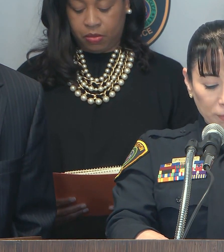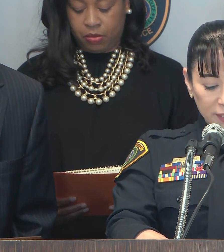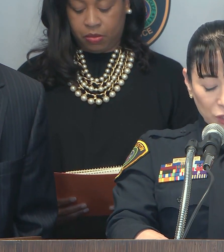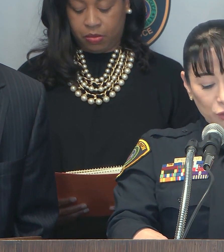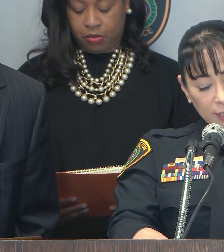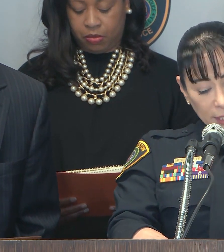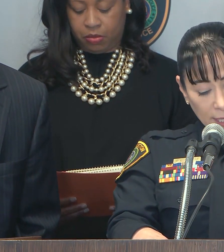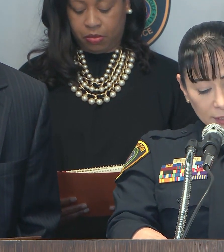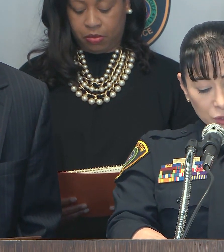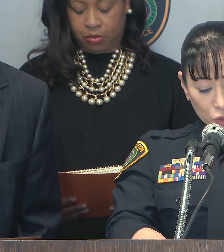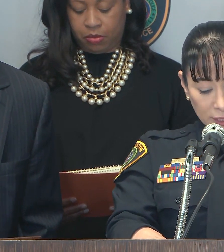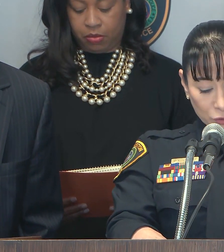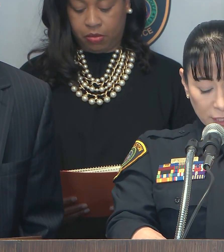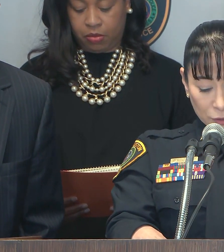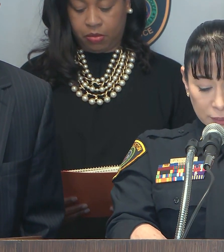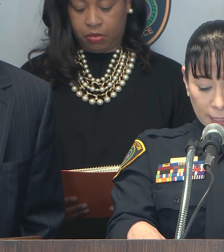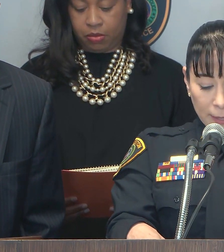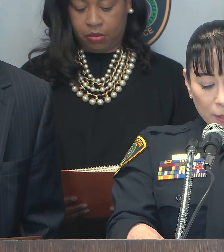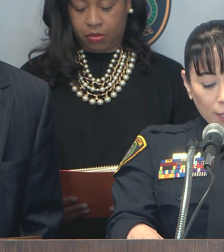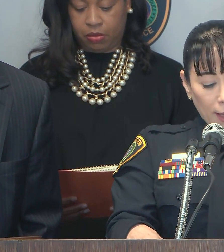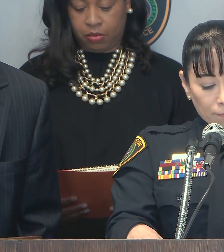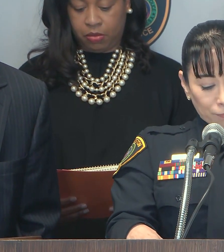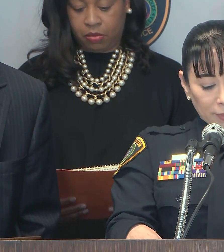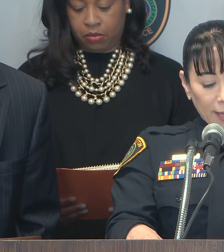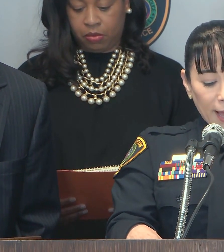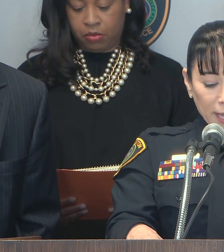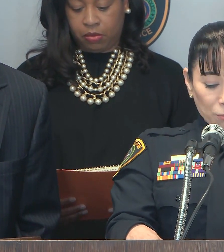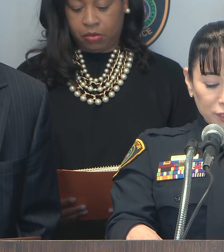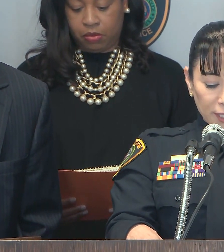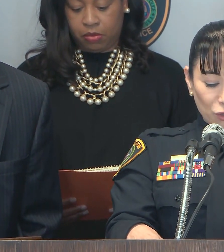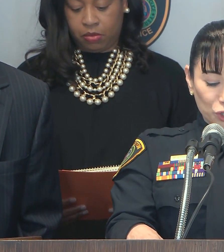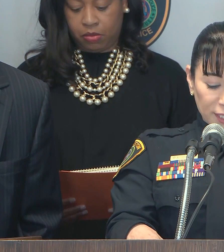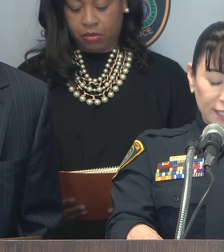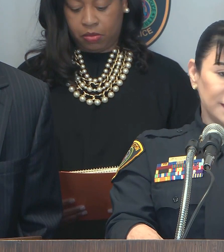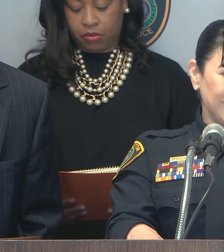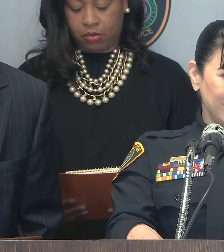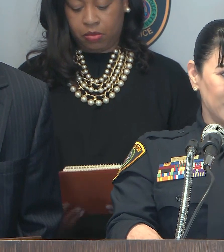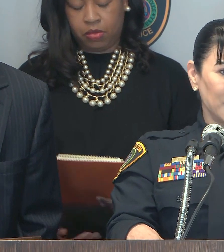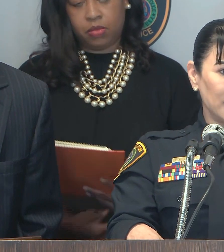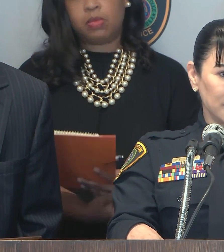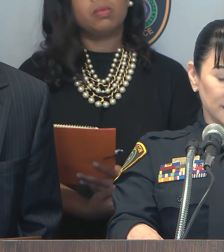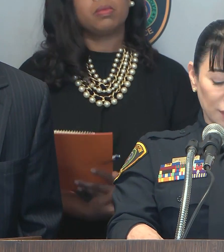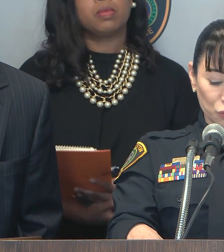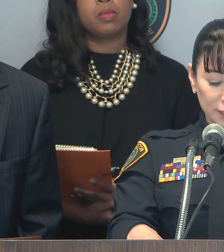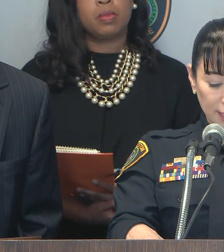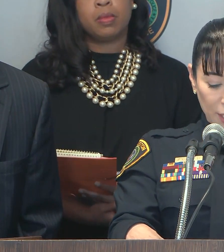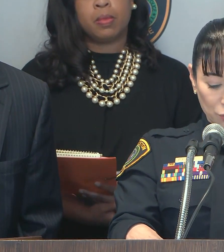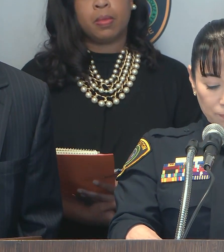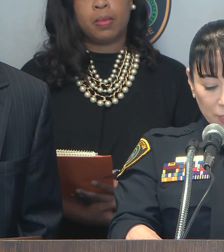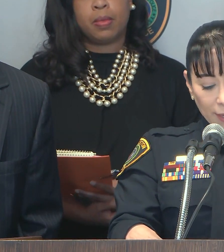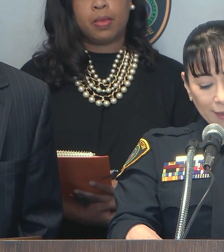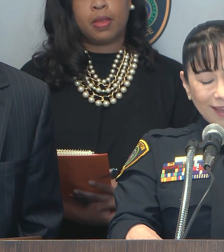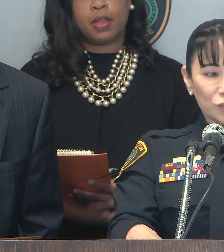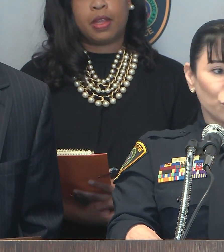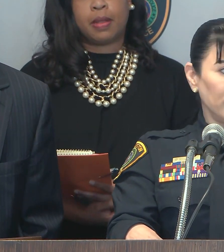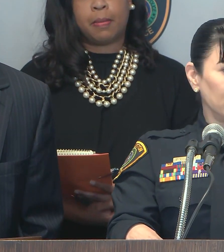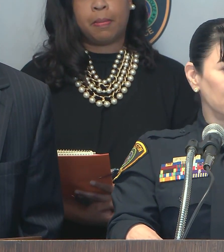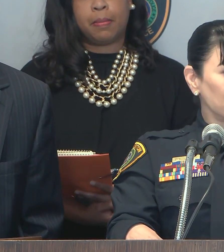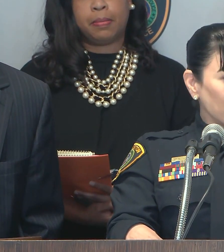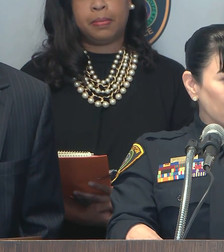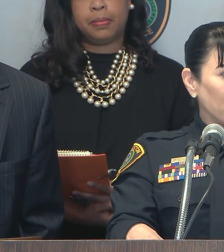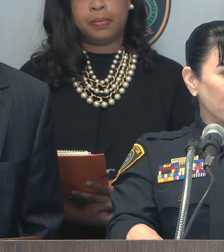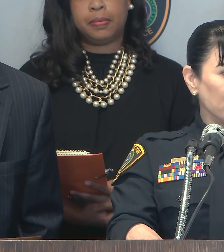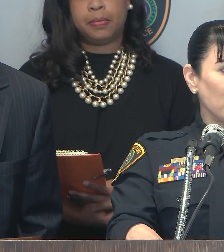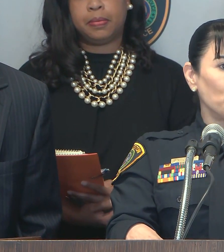año, homicidios y los tiroteos, hemos tenido 86 asesinatos este año. Eso